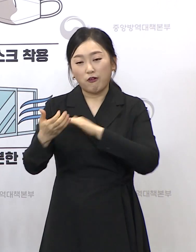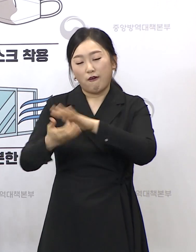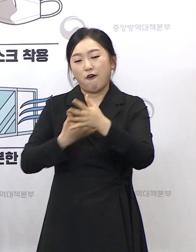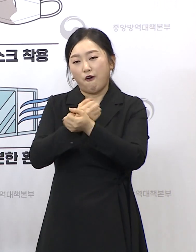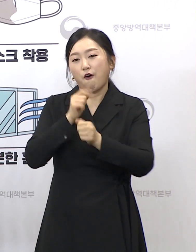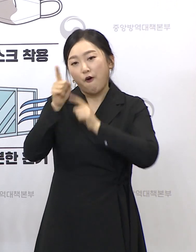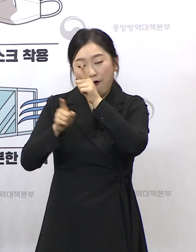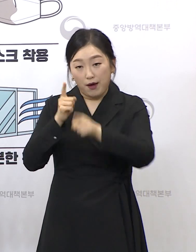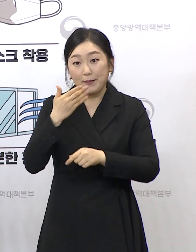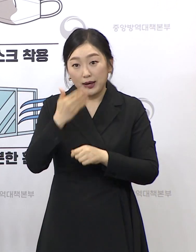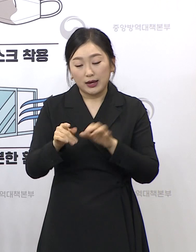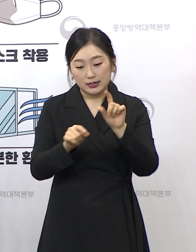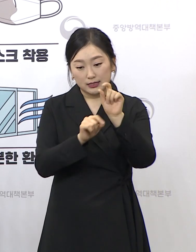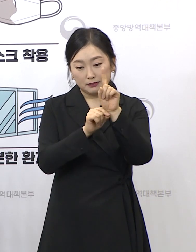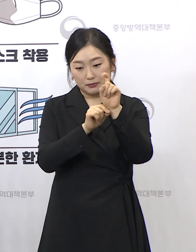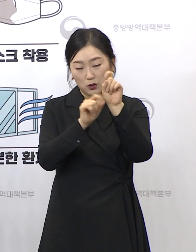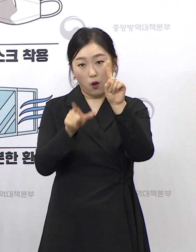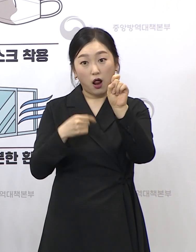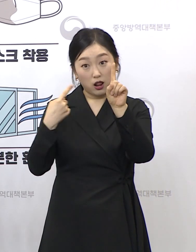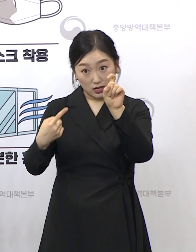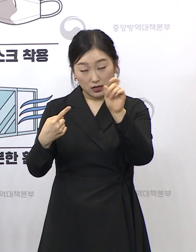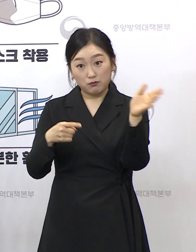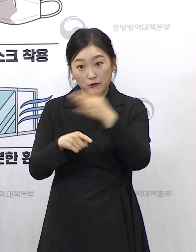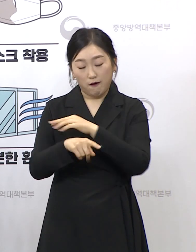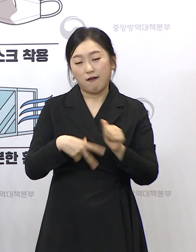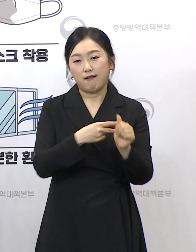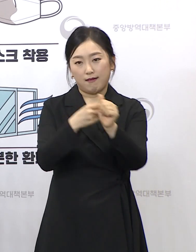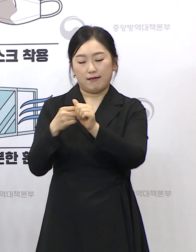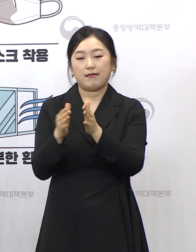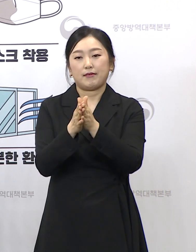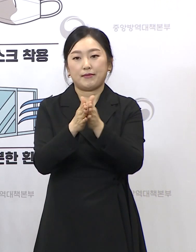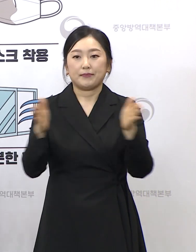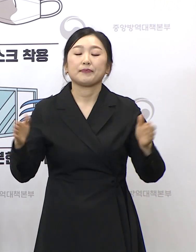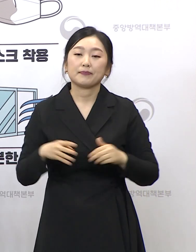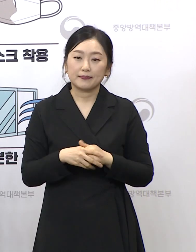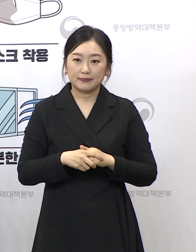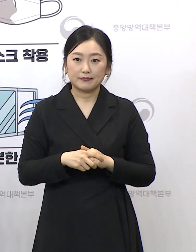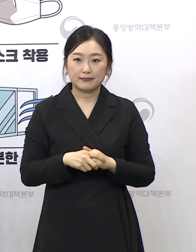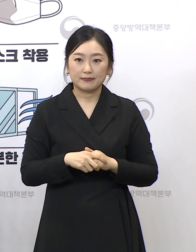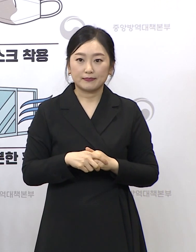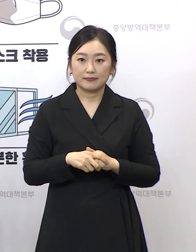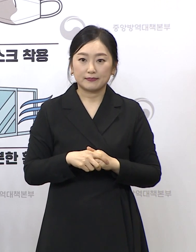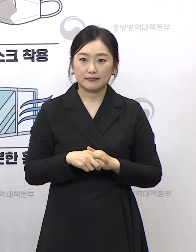시작하고 11월 1일부터는 접종을 시행할 계획입니다.